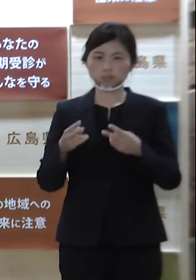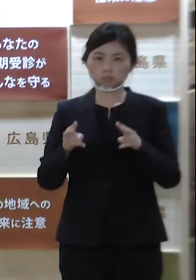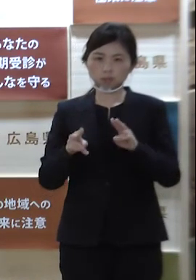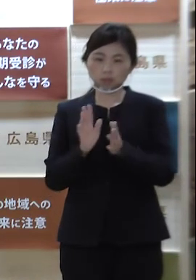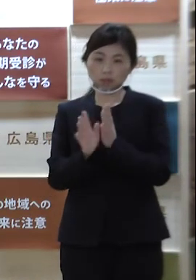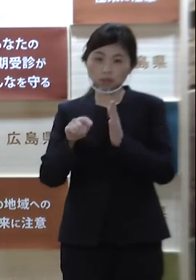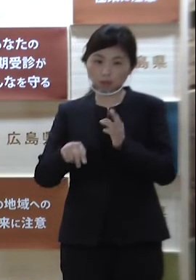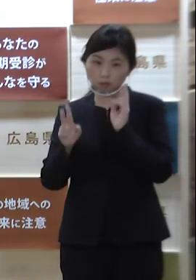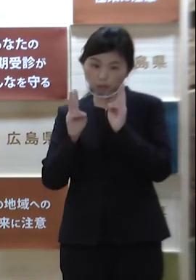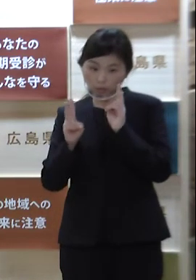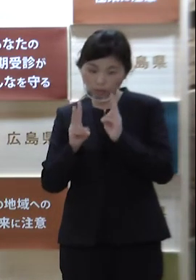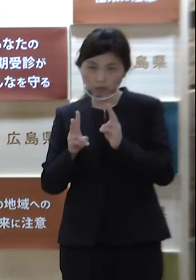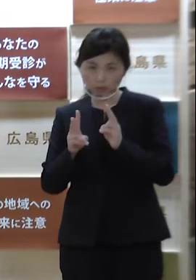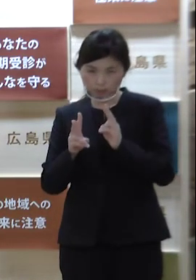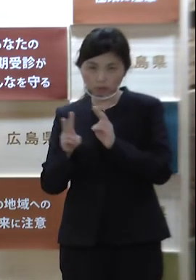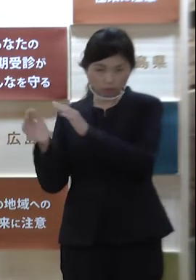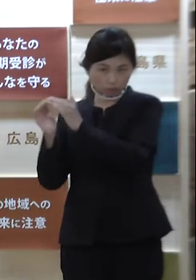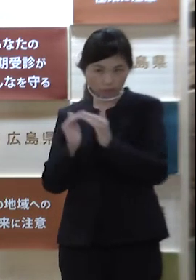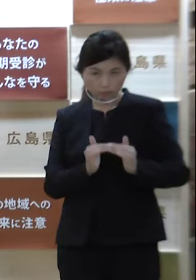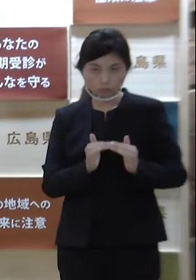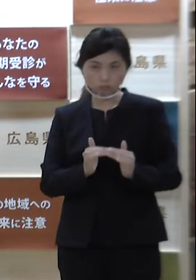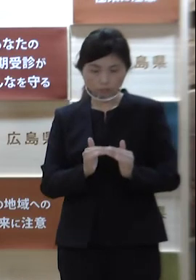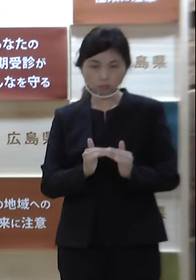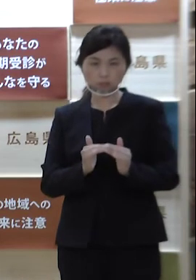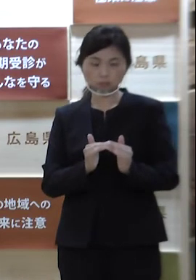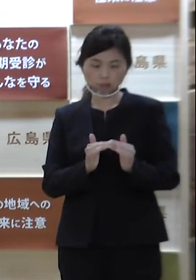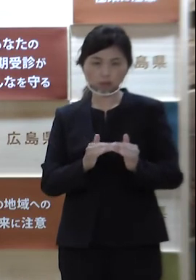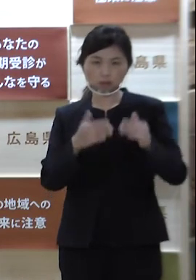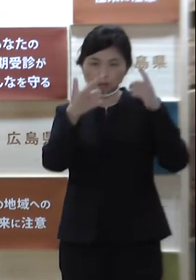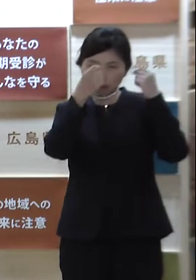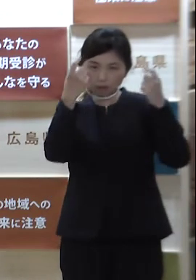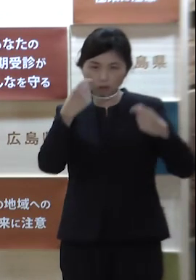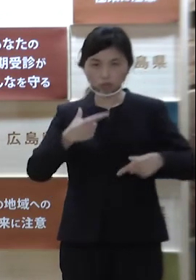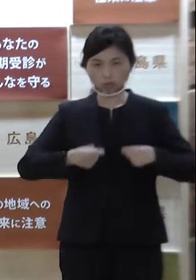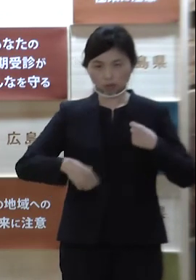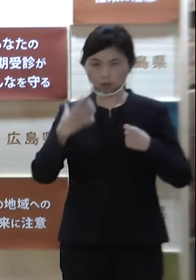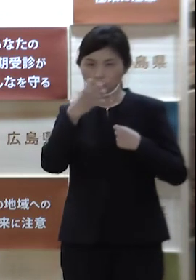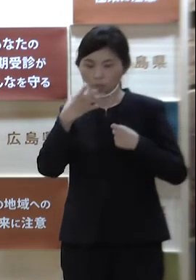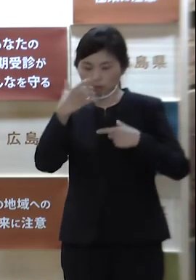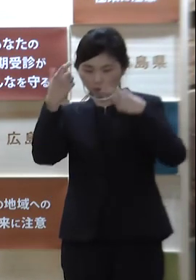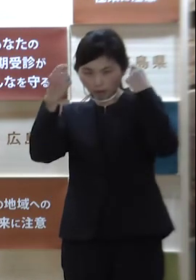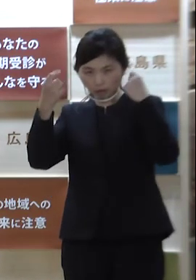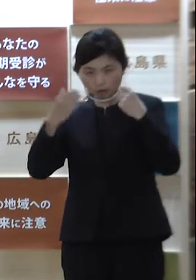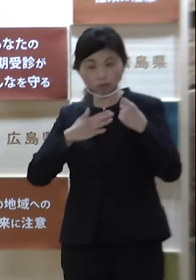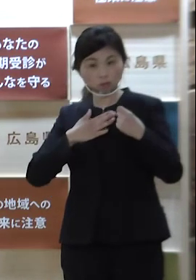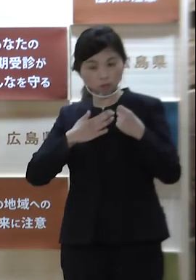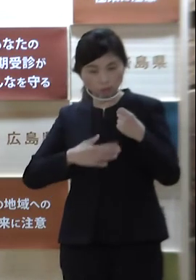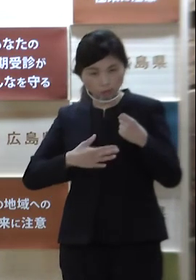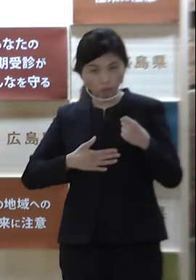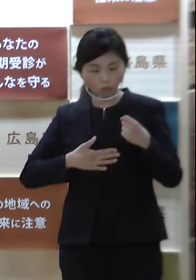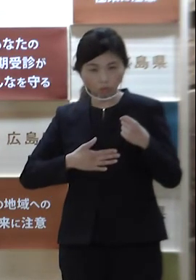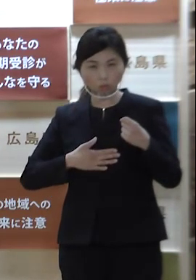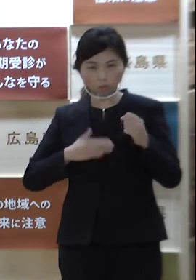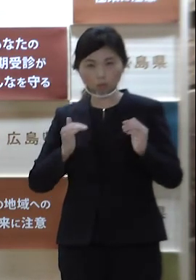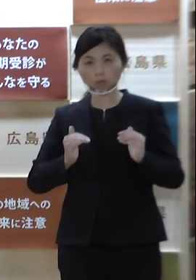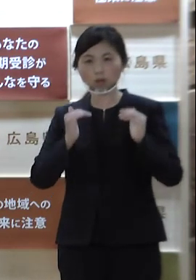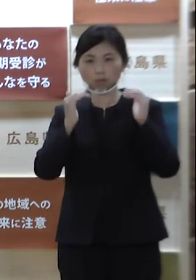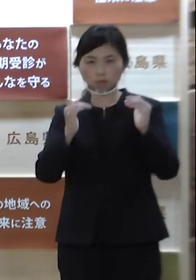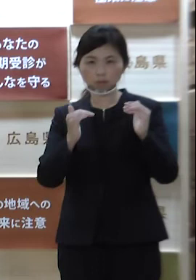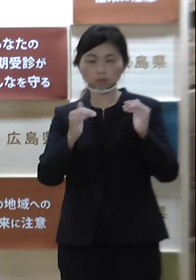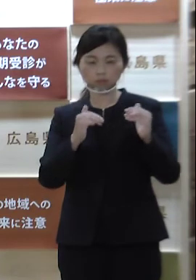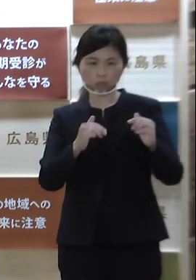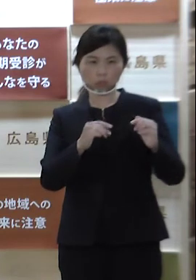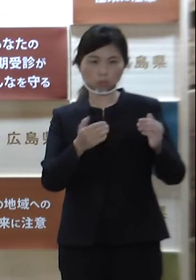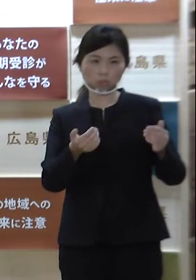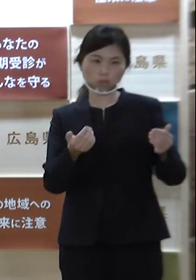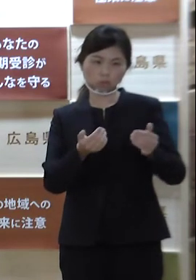県内外の大学生や高校生への認知度も高まって、その受け入れ先として重要な役割を担